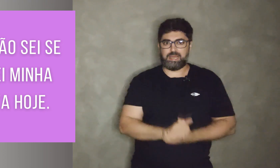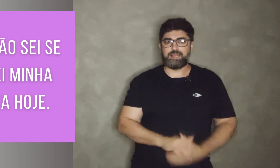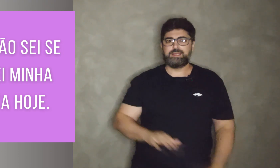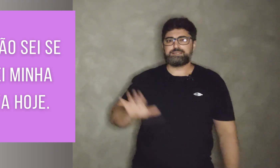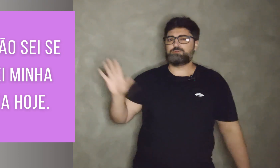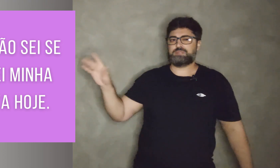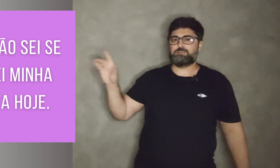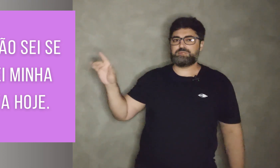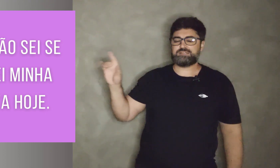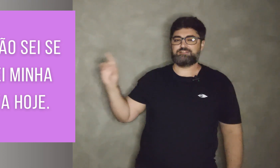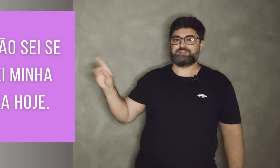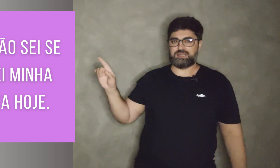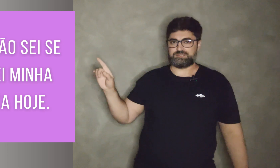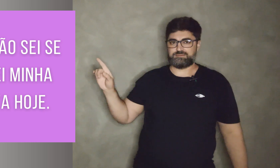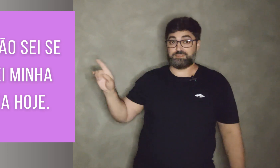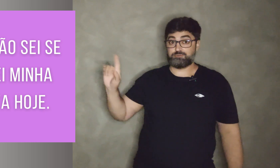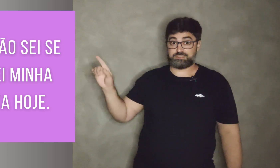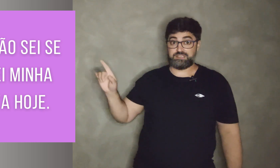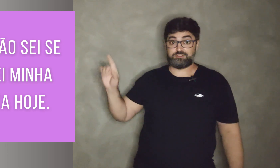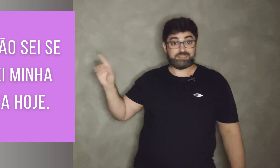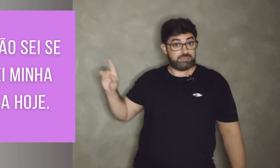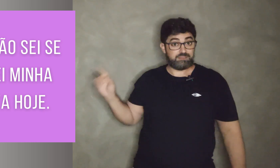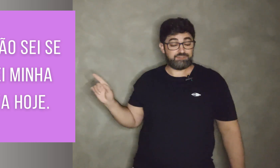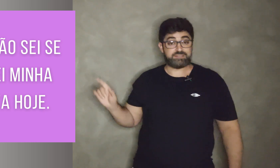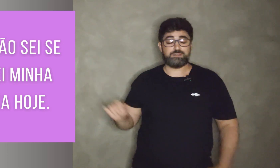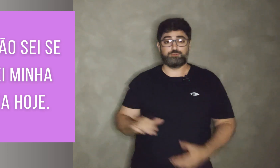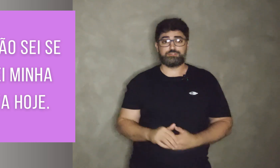olhar. Então, o tempo dessa frase. Não sei se eu terei minha festa hoje.